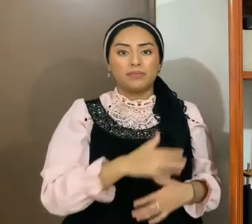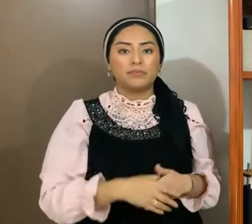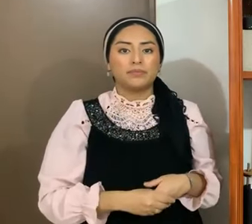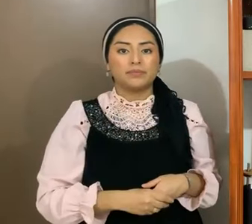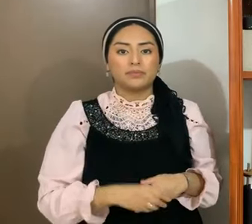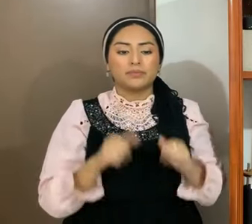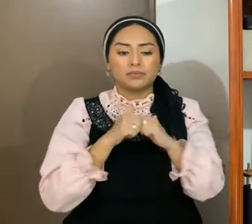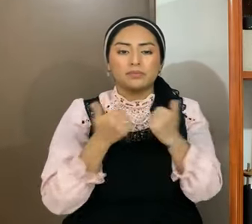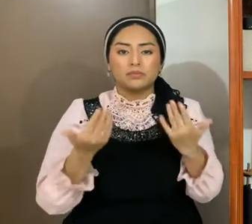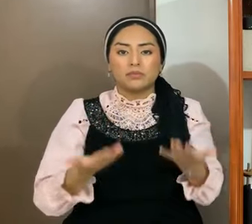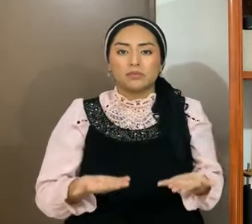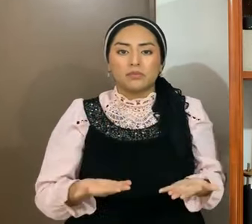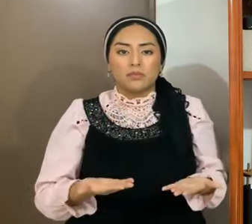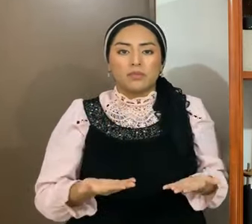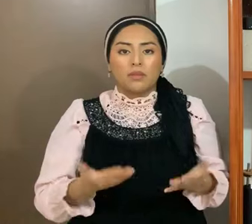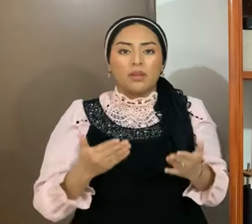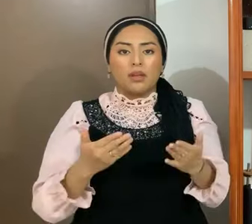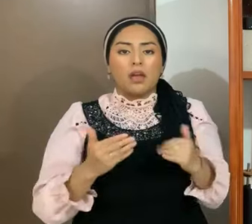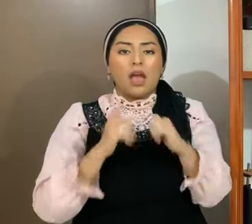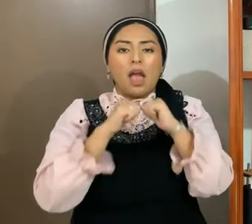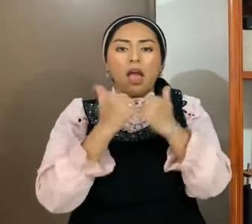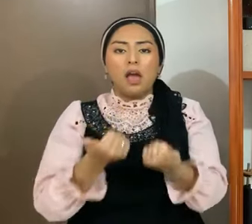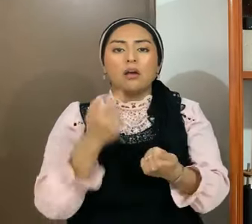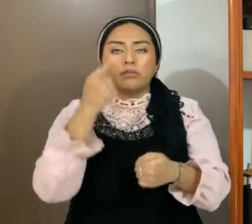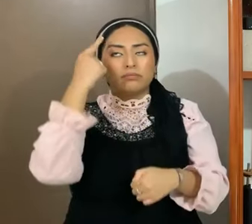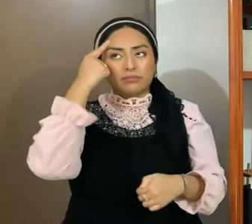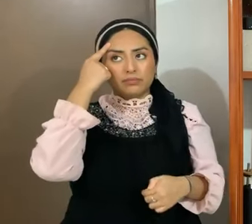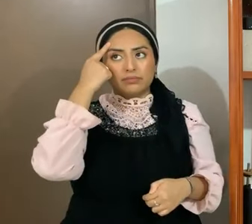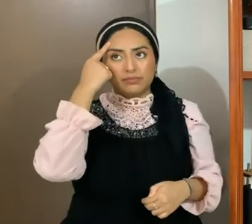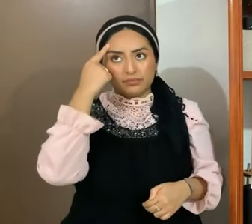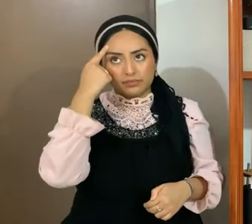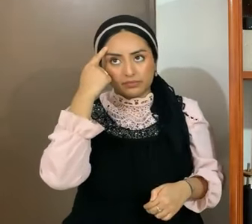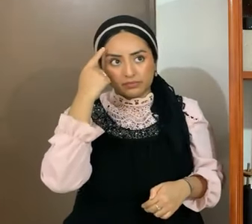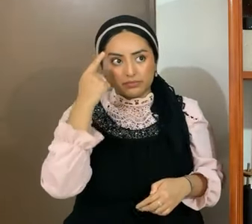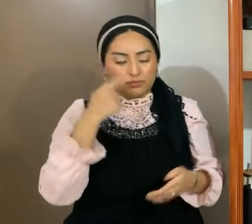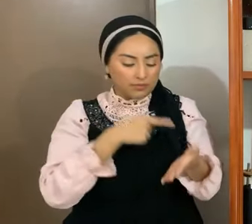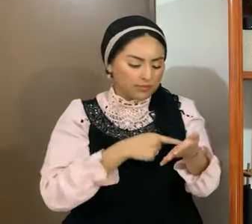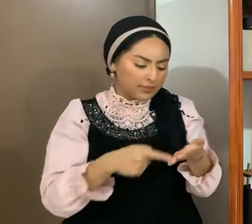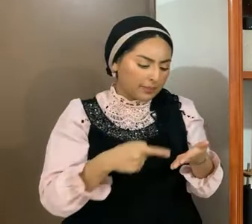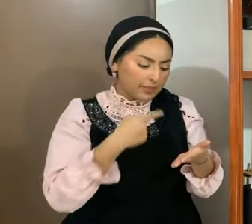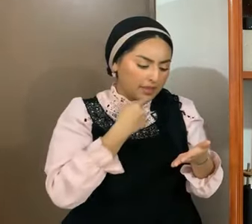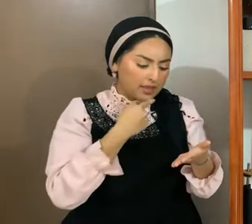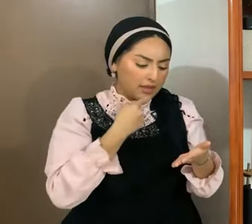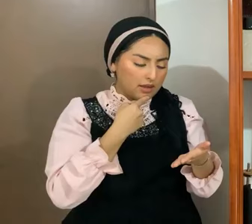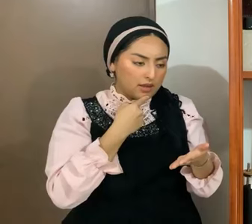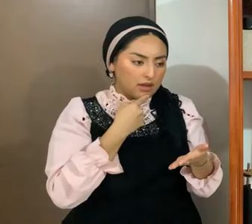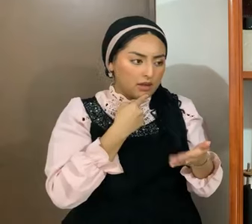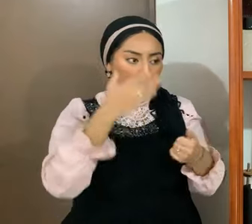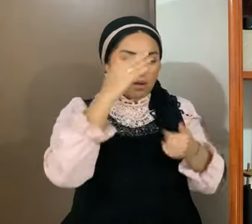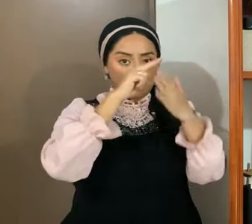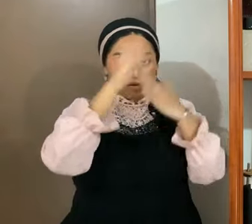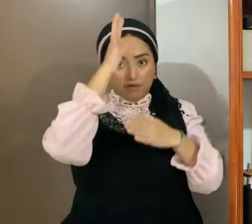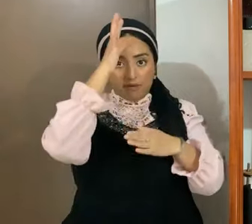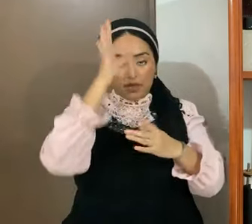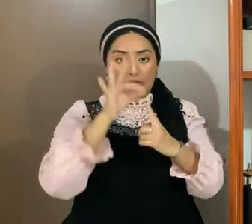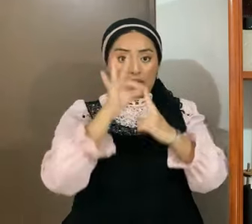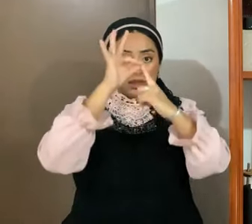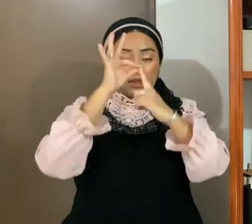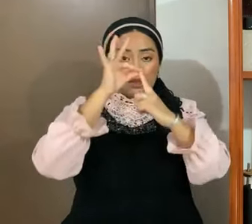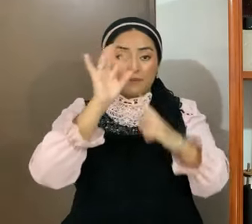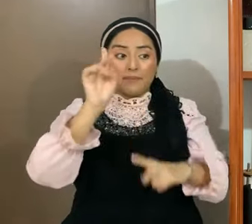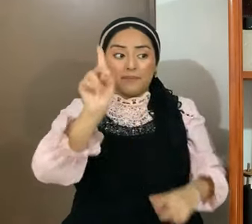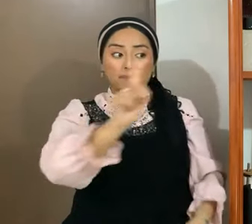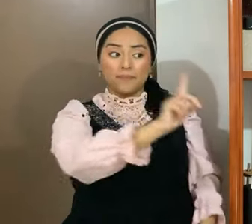posible entonces, o cómo pensar después, que si dice aquí que el Eterno nos ha escogido, nos